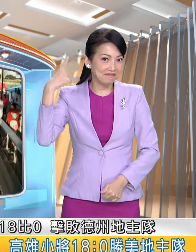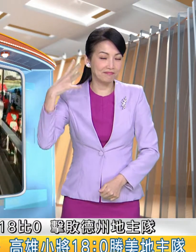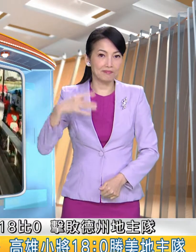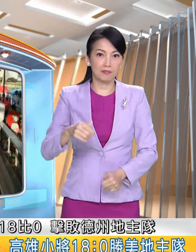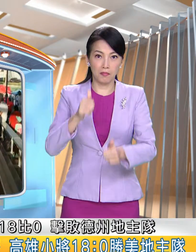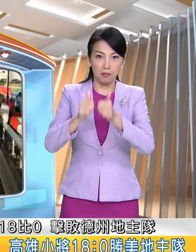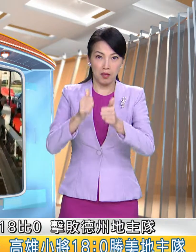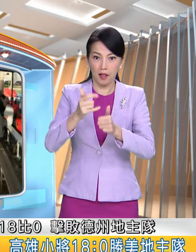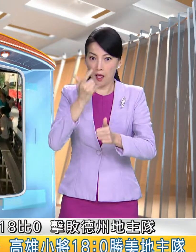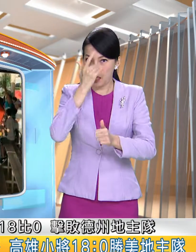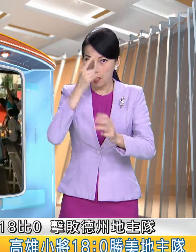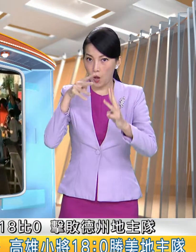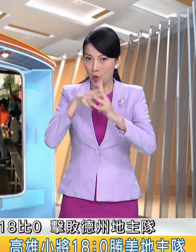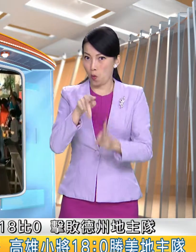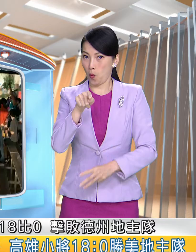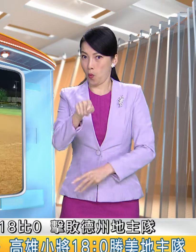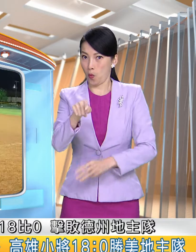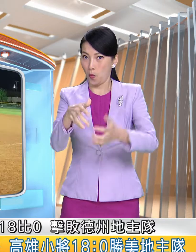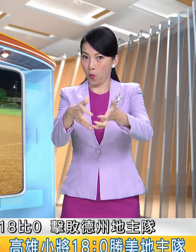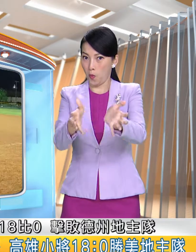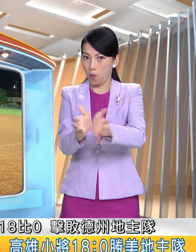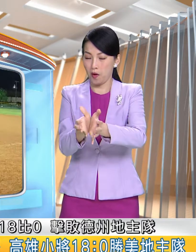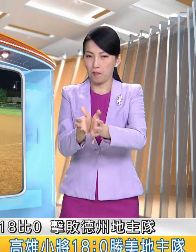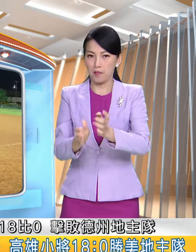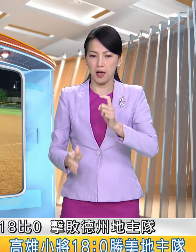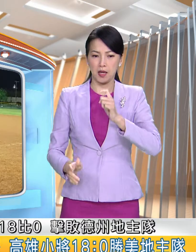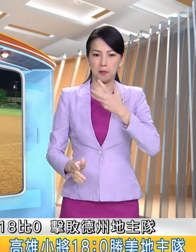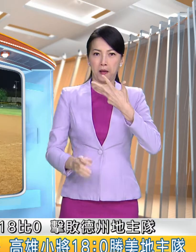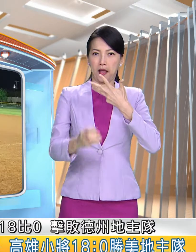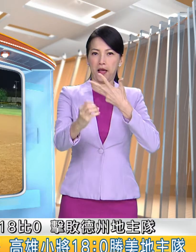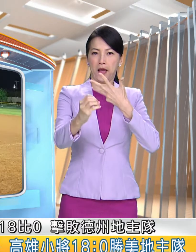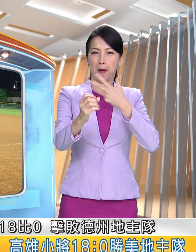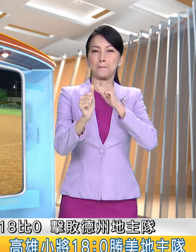以18-0击败了德州地主队。